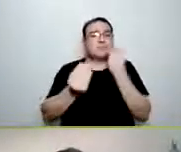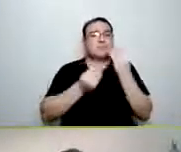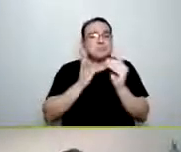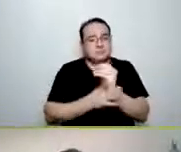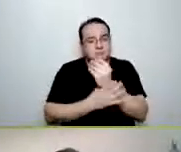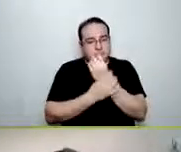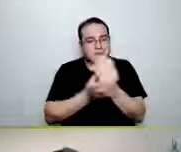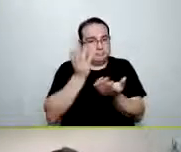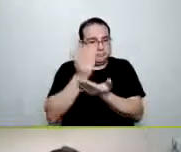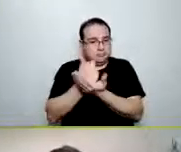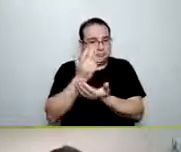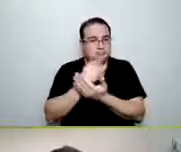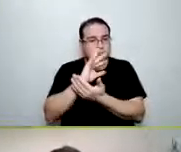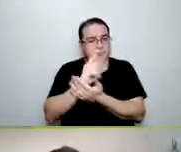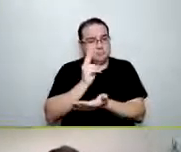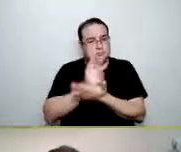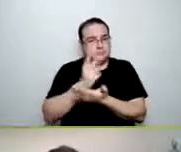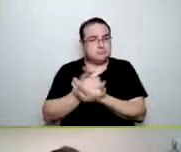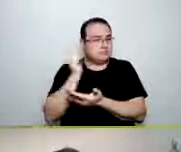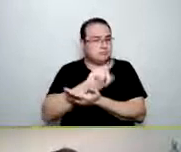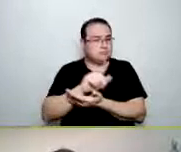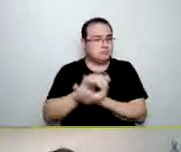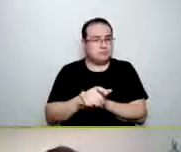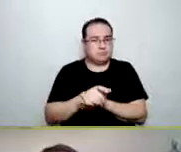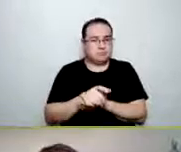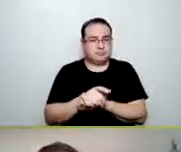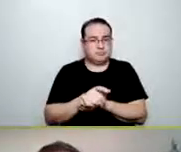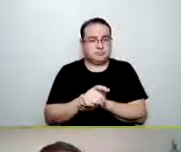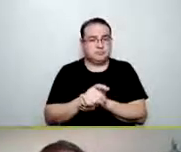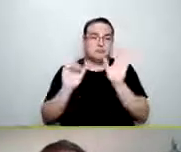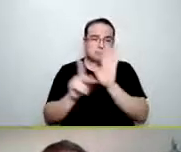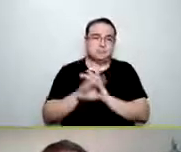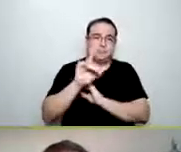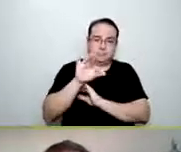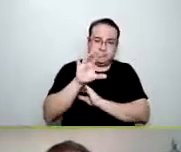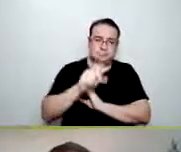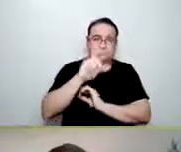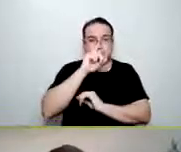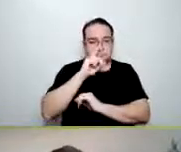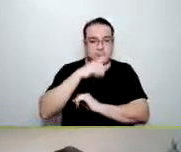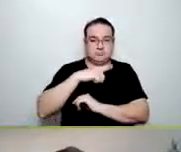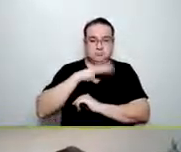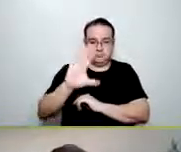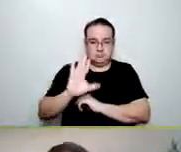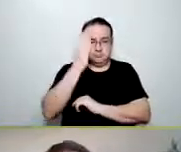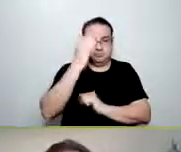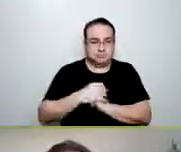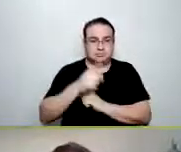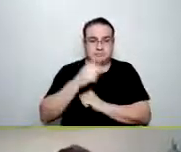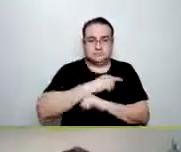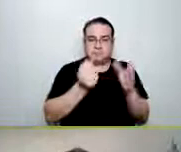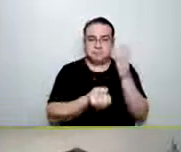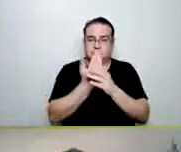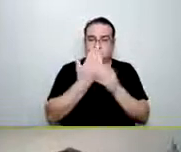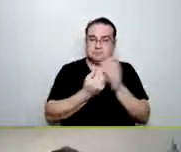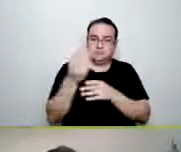essas gravações e tudo mais sobrevivem? Então, são os próprios dados que estão em perigo, né? A gente criou